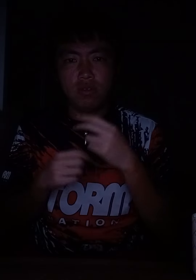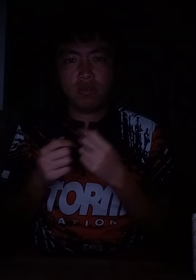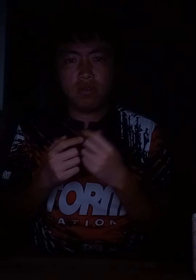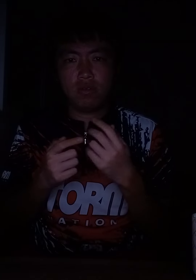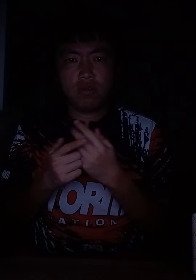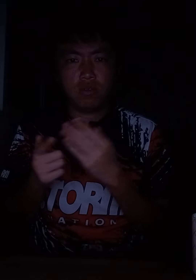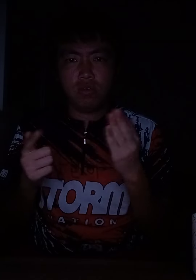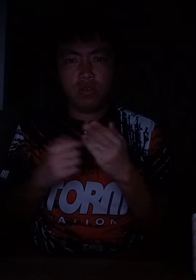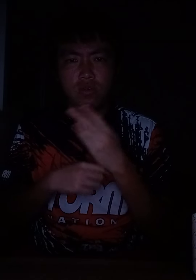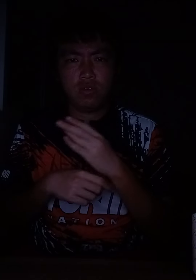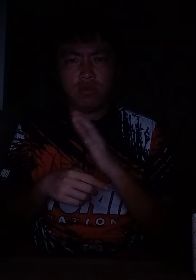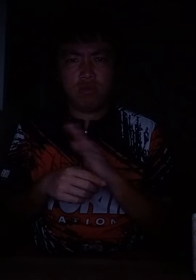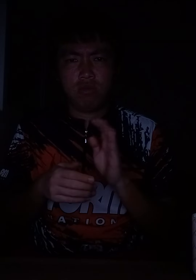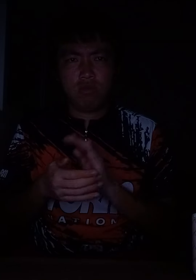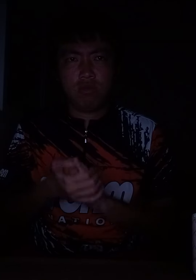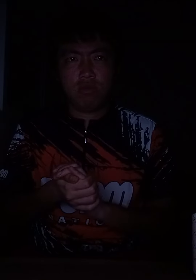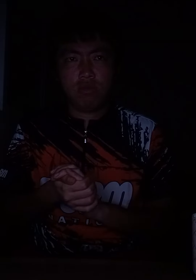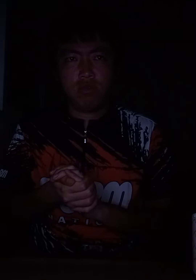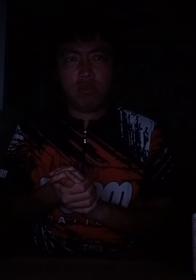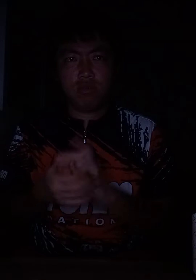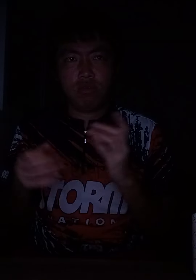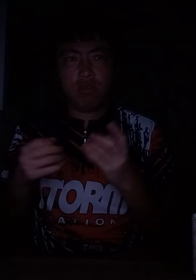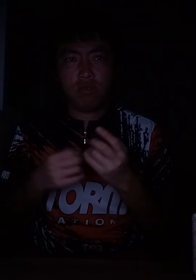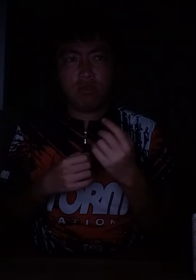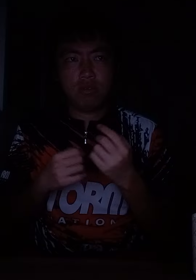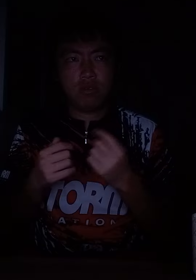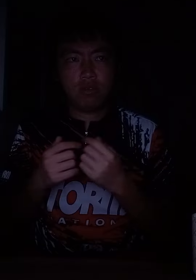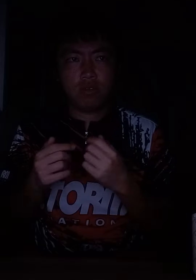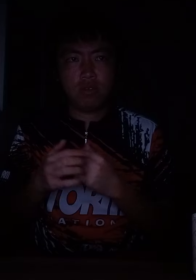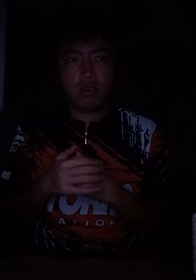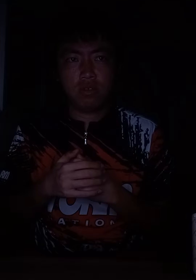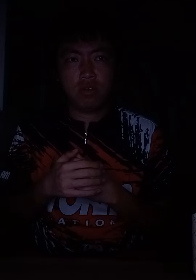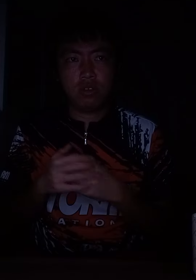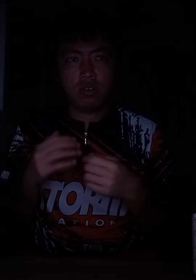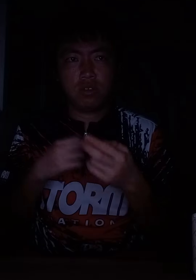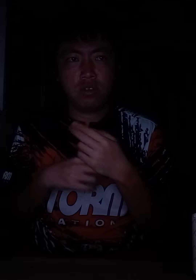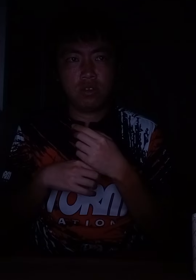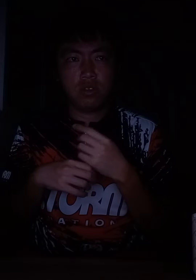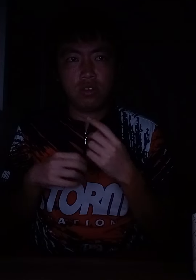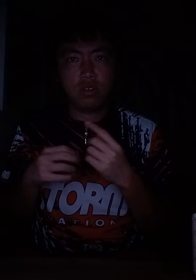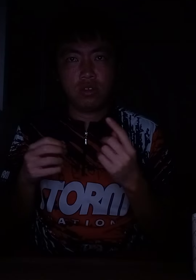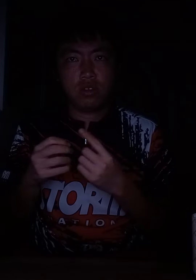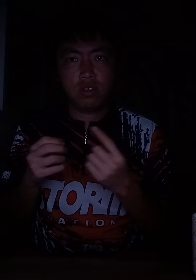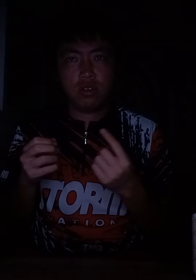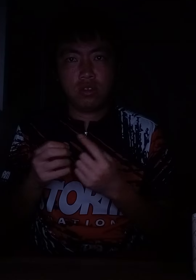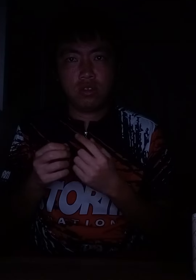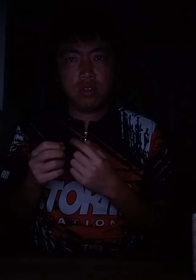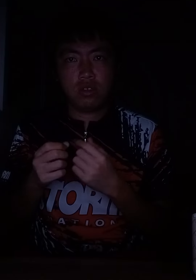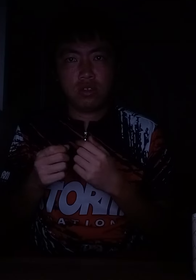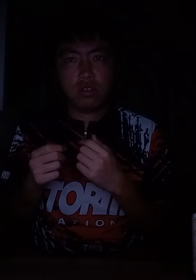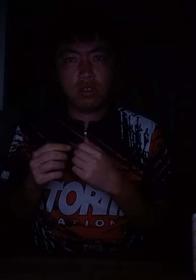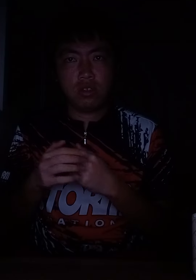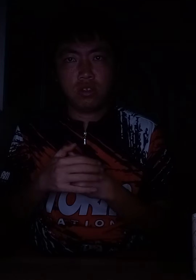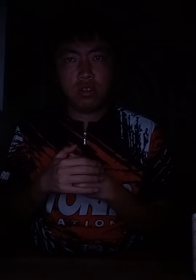수가 없을 것 같아요. 네, 사실 그렇습니다. 제가 그 말씀을 드렸지만 강남역 현장을 다녀왔거든요. 근데 그 지인들이나 인근